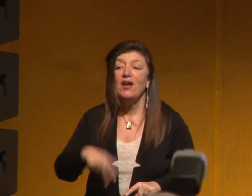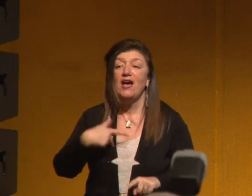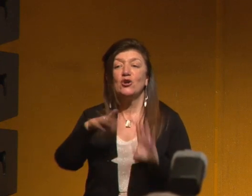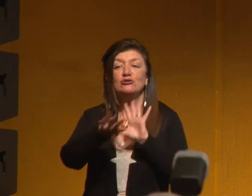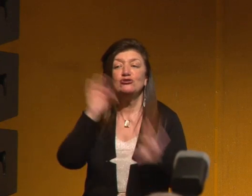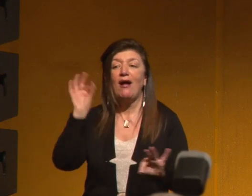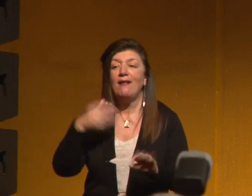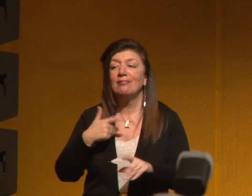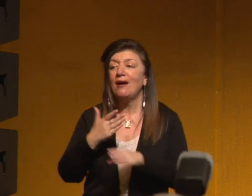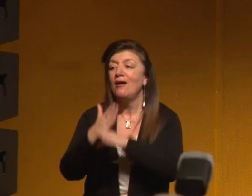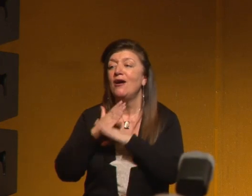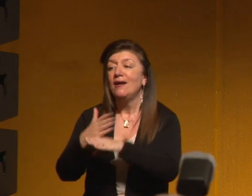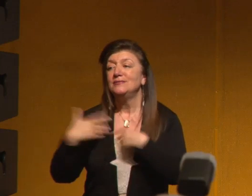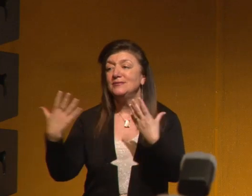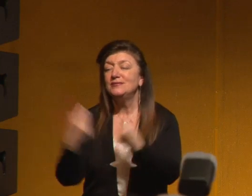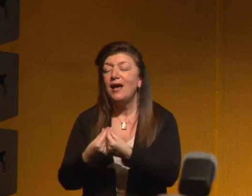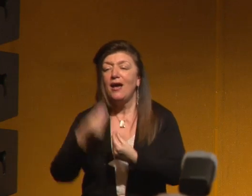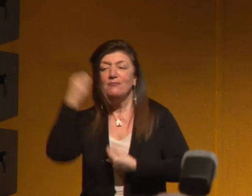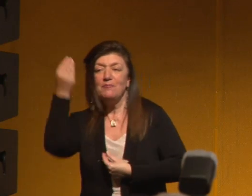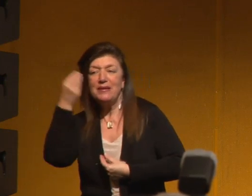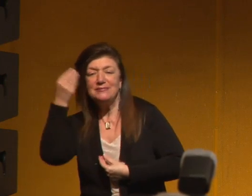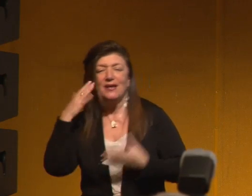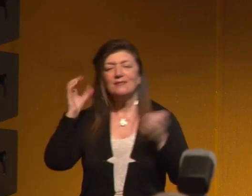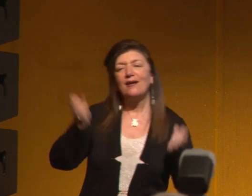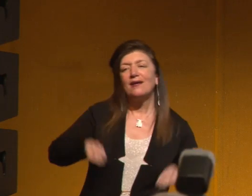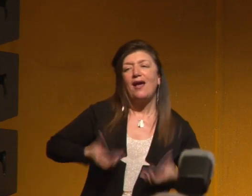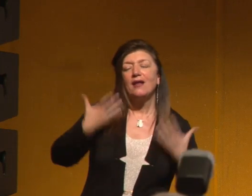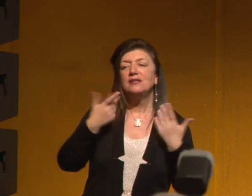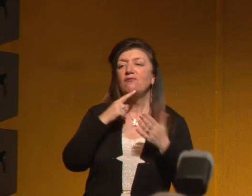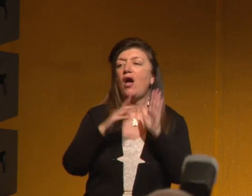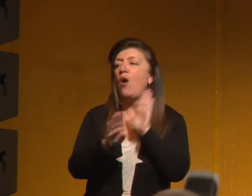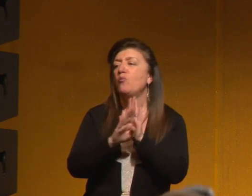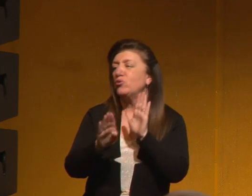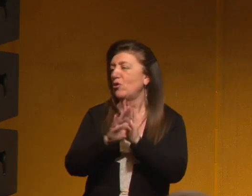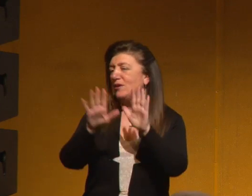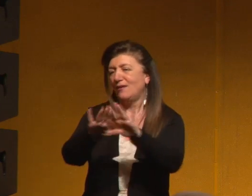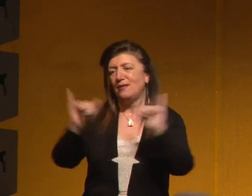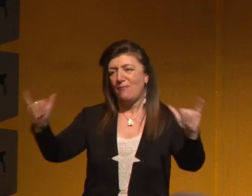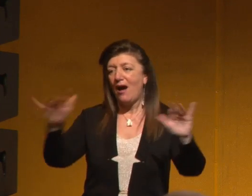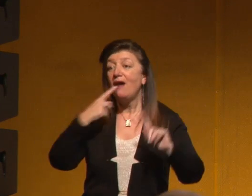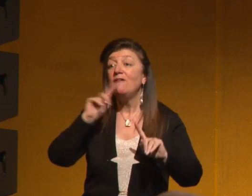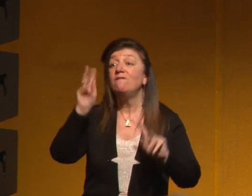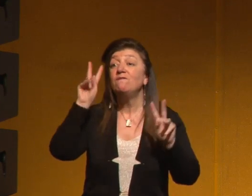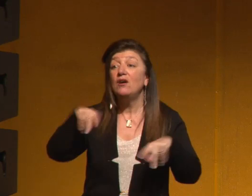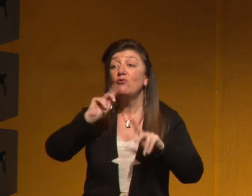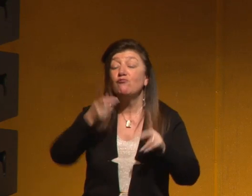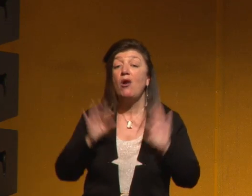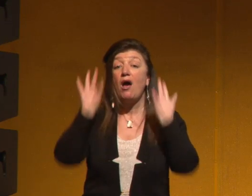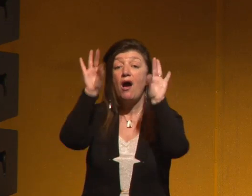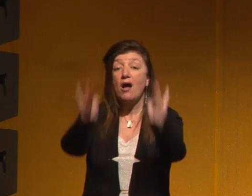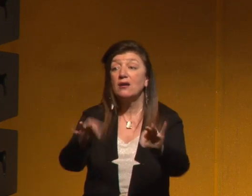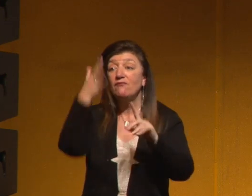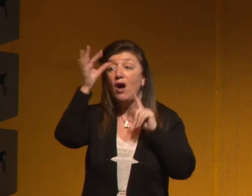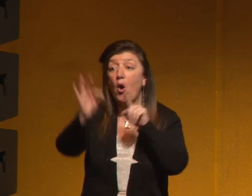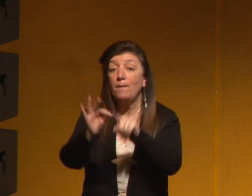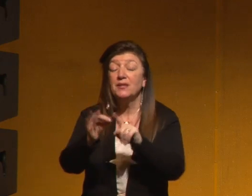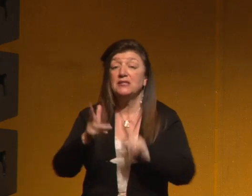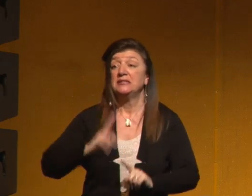non istintive creative mai burocratica per raggiungere questi obiettivi volevamo e speriamo di esserci riusciti